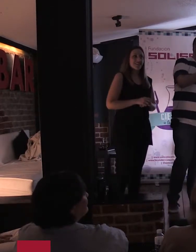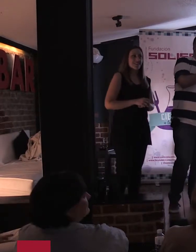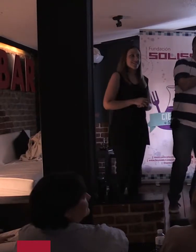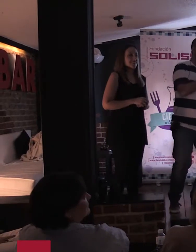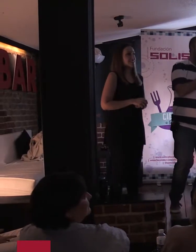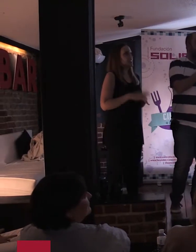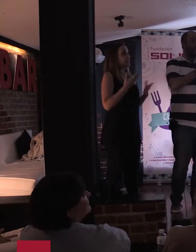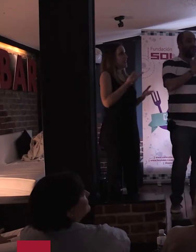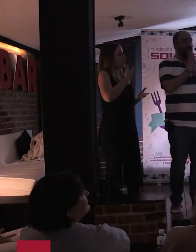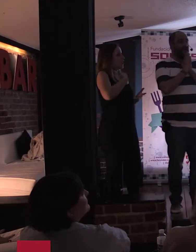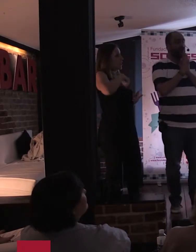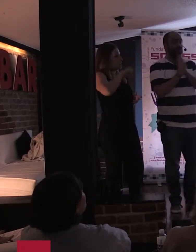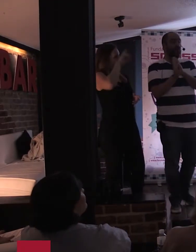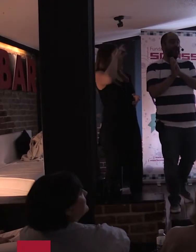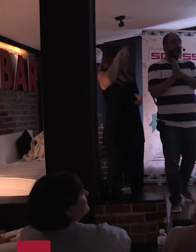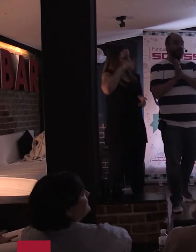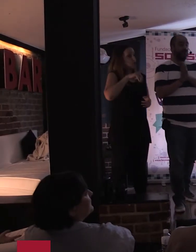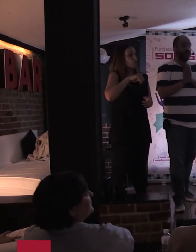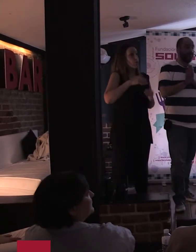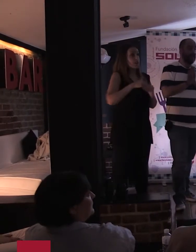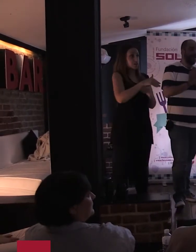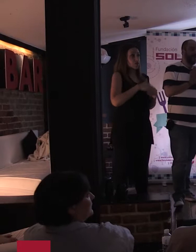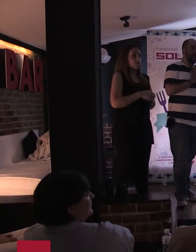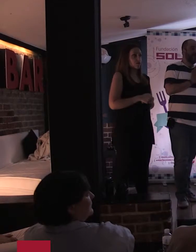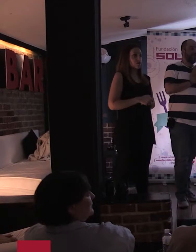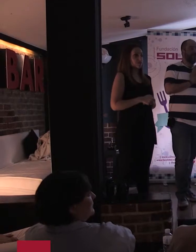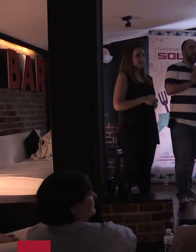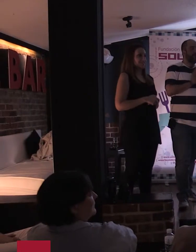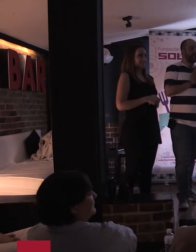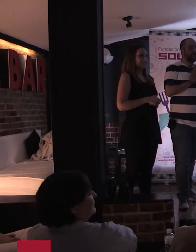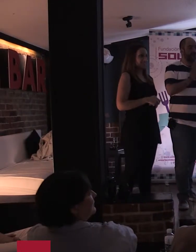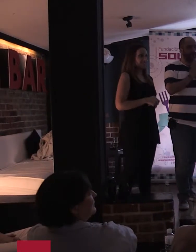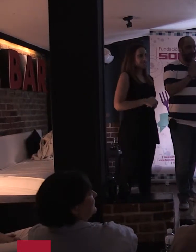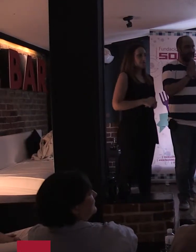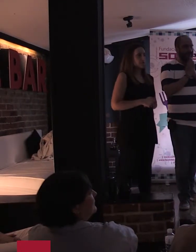Cuento lo que nos preocupa ahora y lo que nos preocupará en el futuro.